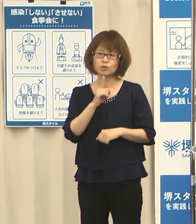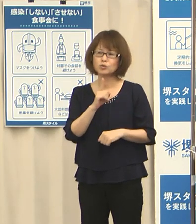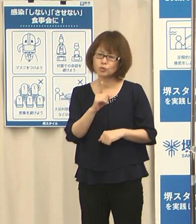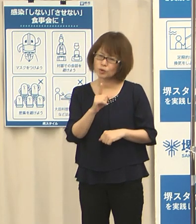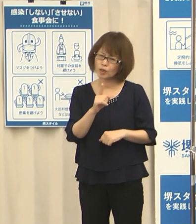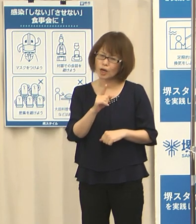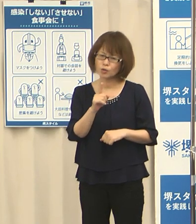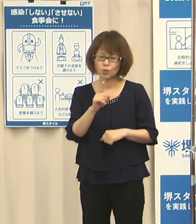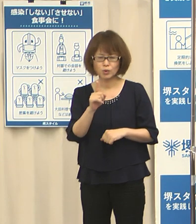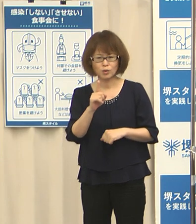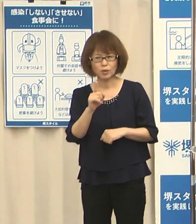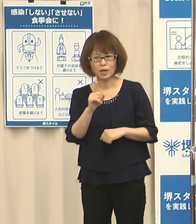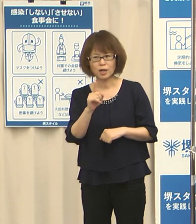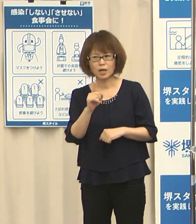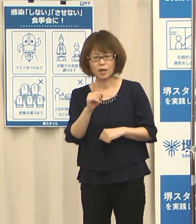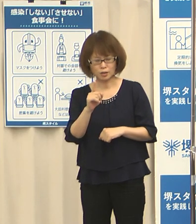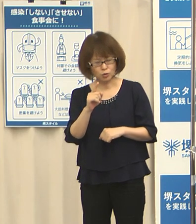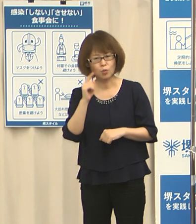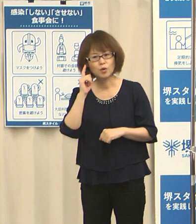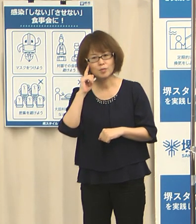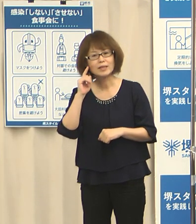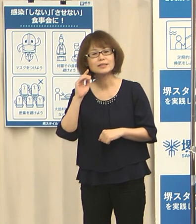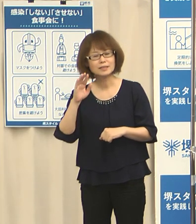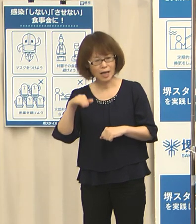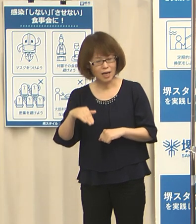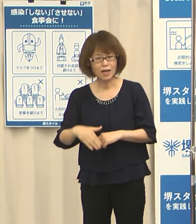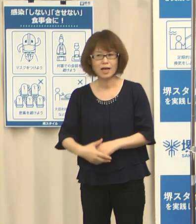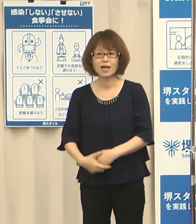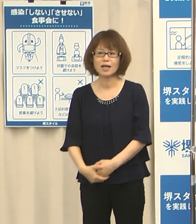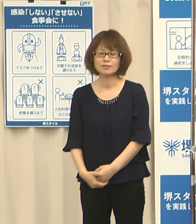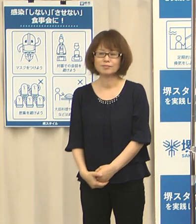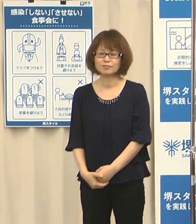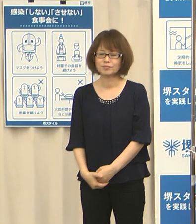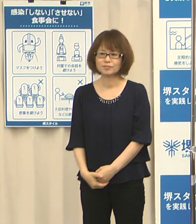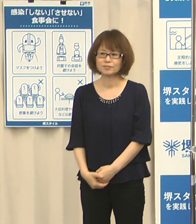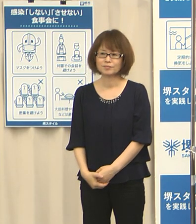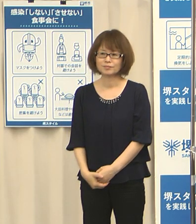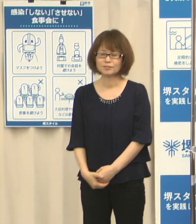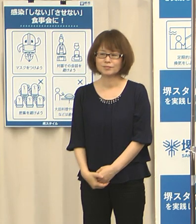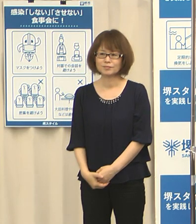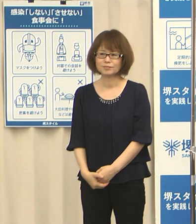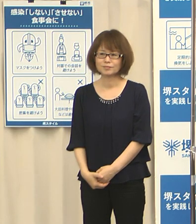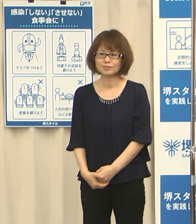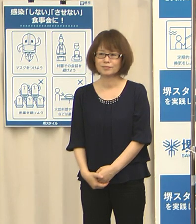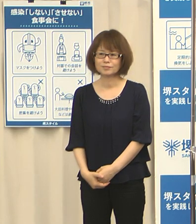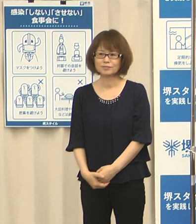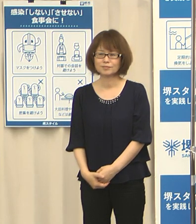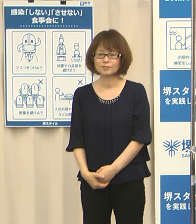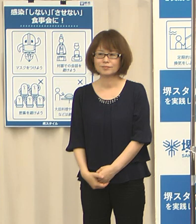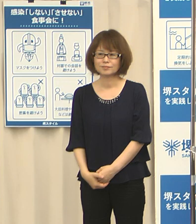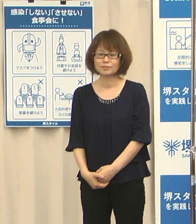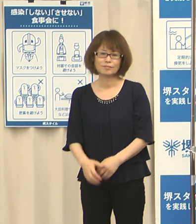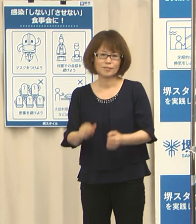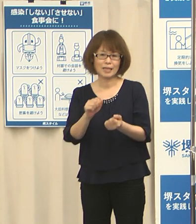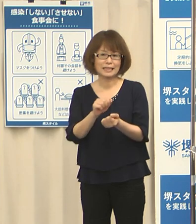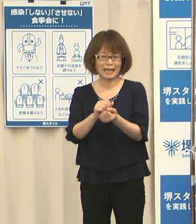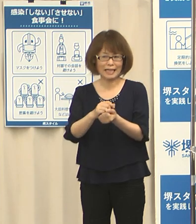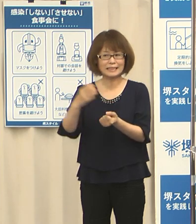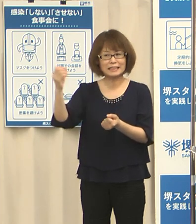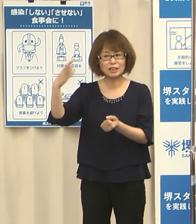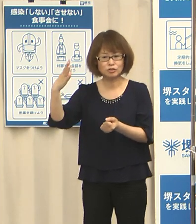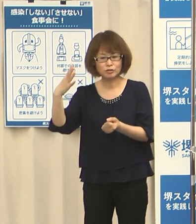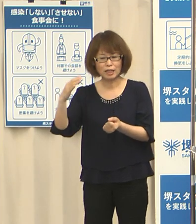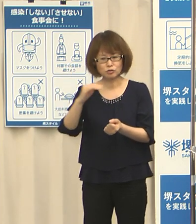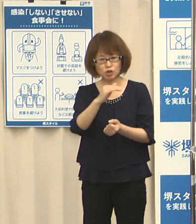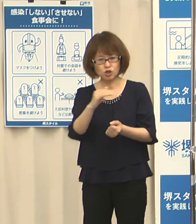のかなというところであったのかなと思いまして、そのどれだけその皆が 何をこの堺シグナルのステージ3というの